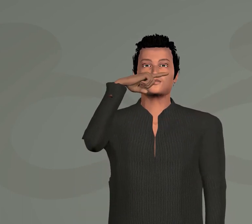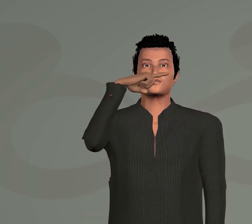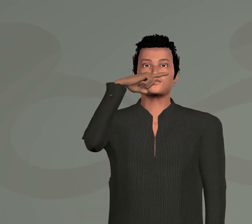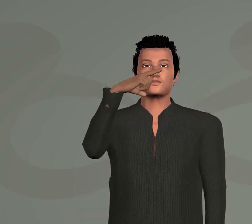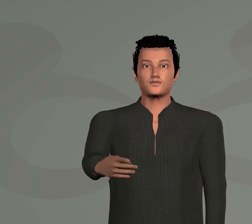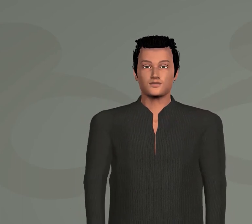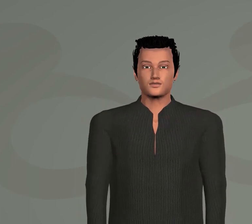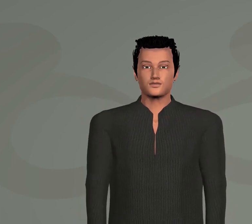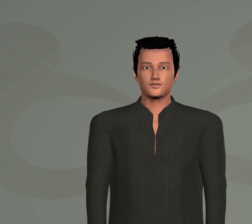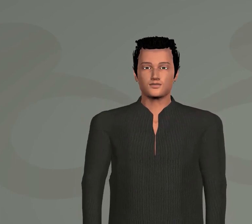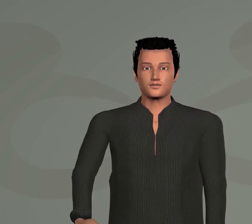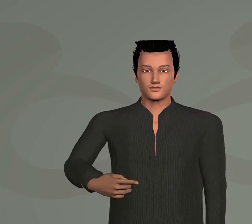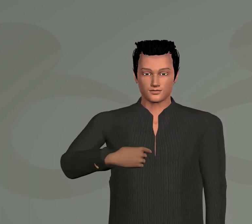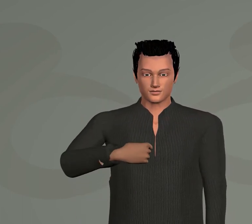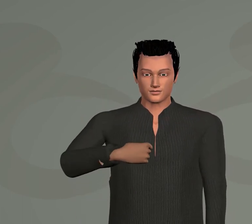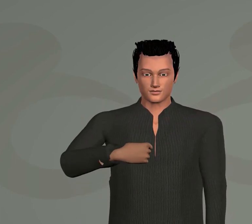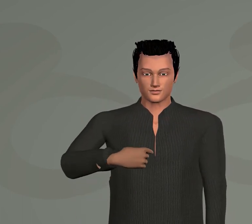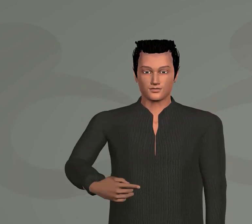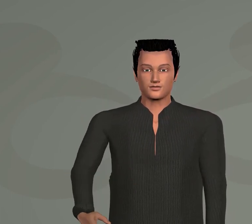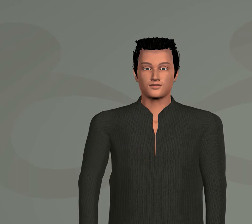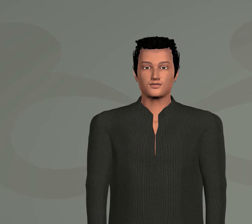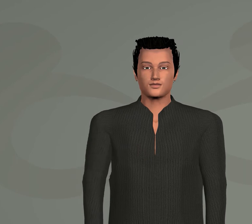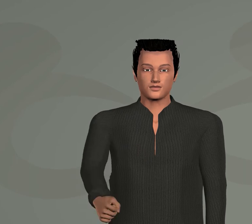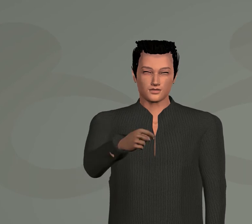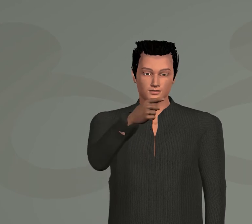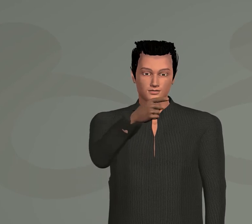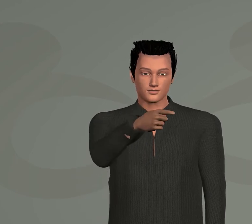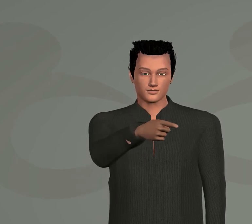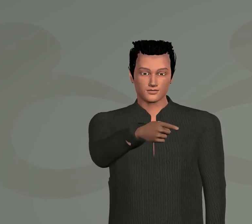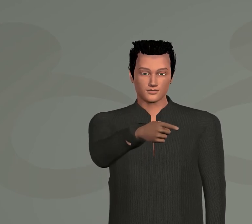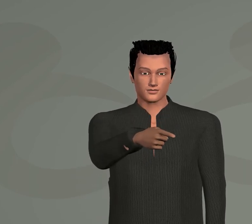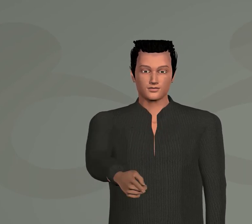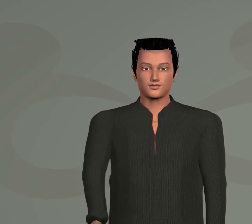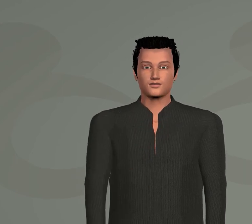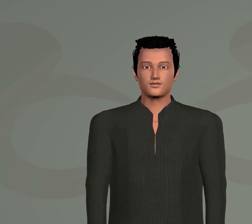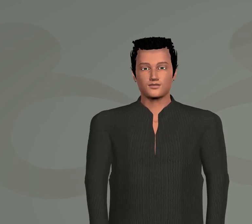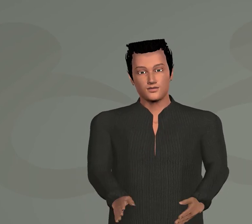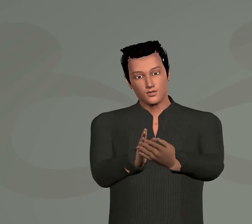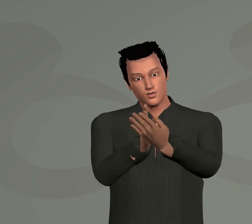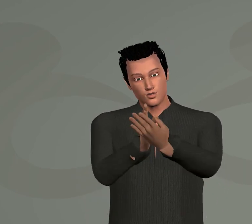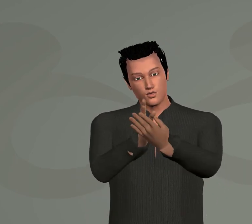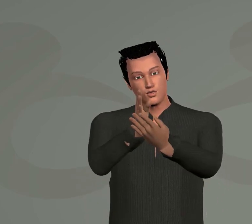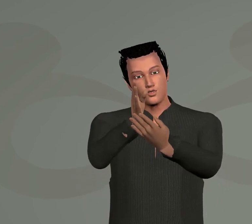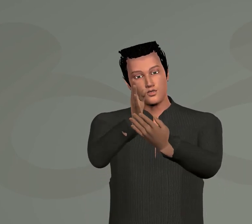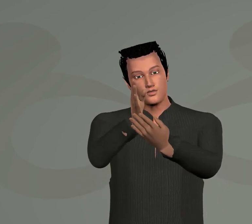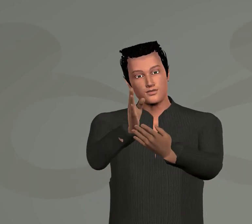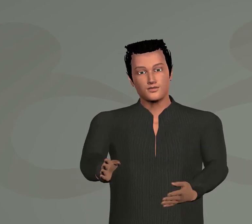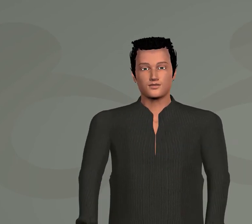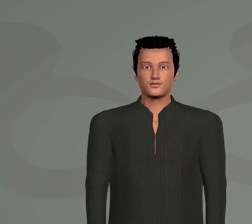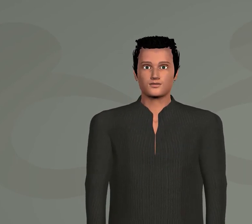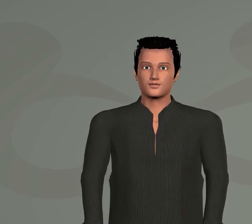हम इसके सुयोगी अधिकारी बनने का सदा प्रियतन करते रहेंगे।